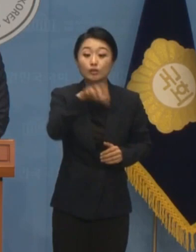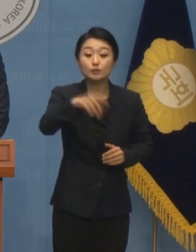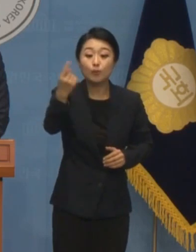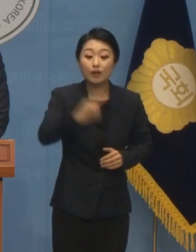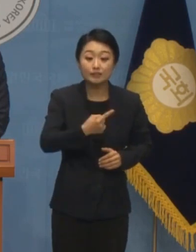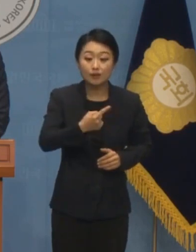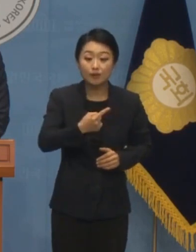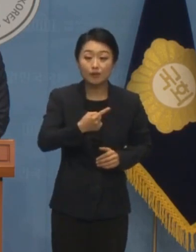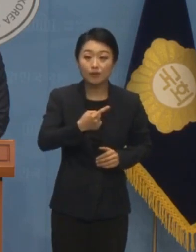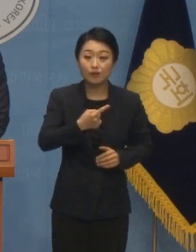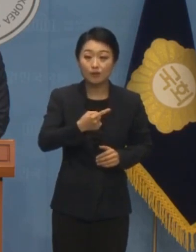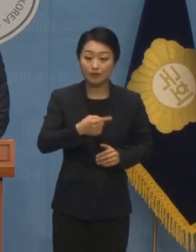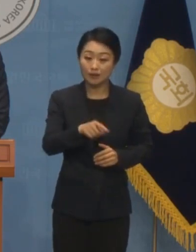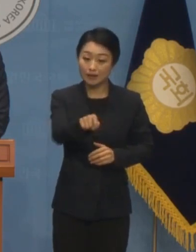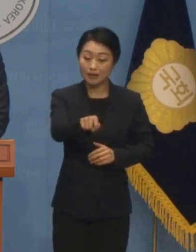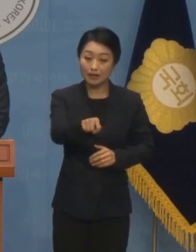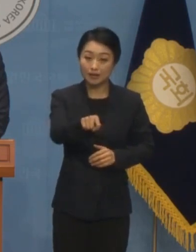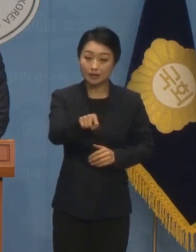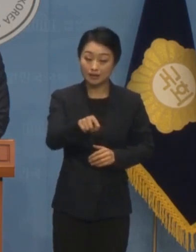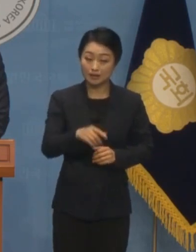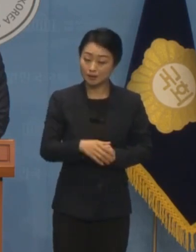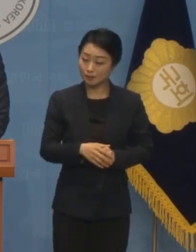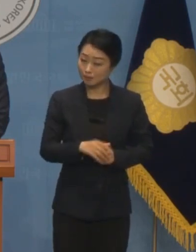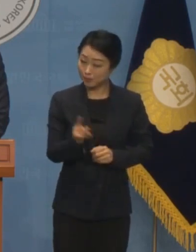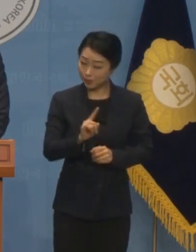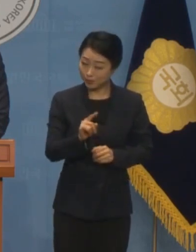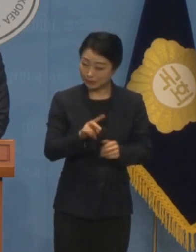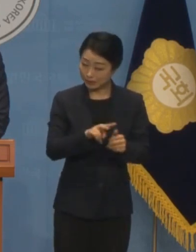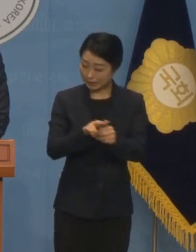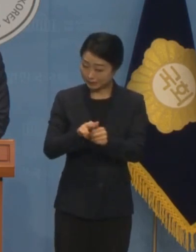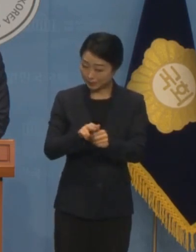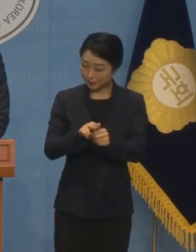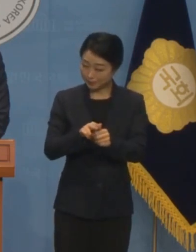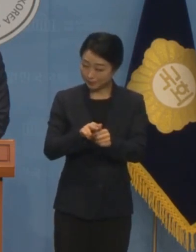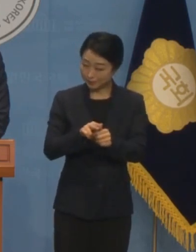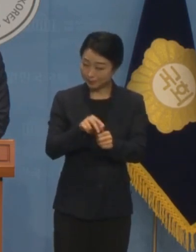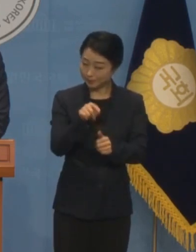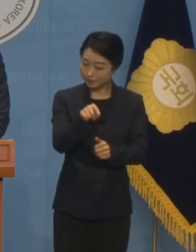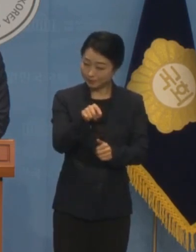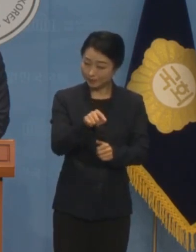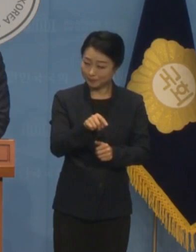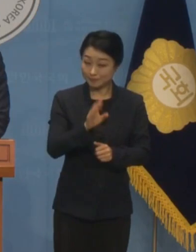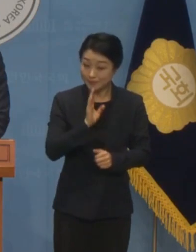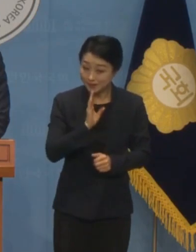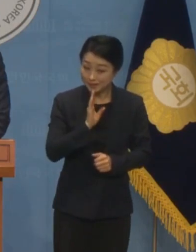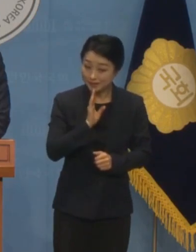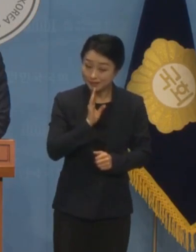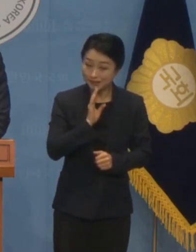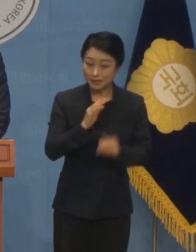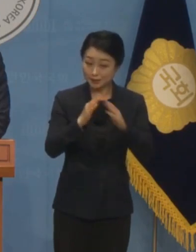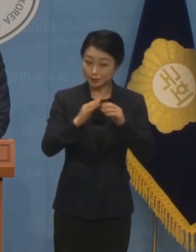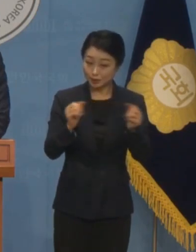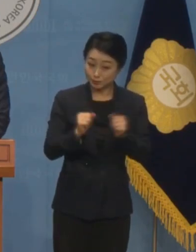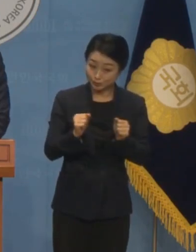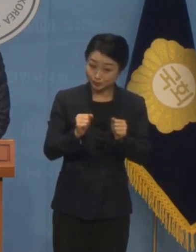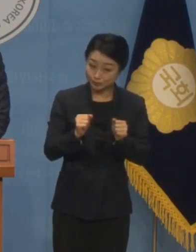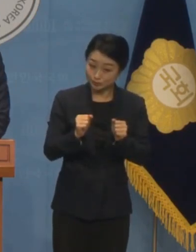오셨냐? 정체를 밝힐 수 없는 어떤 간첩이라든가 그래요?